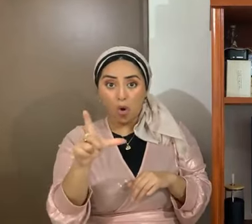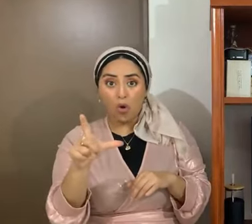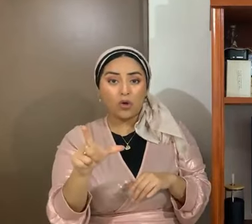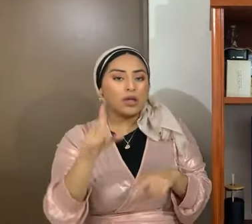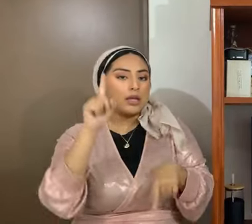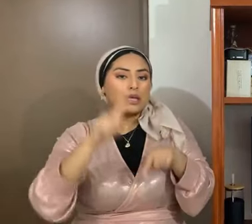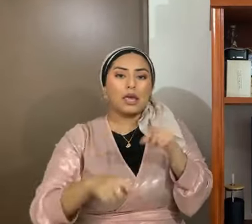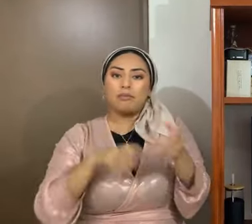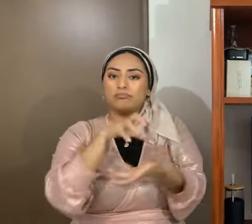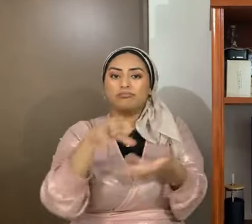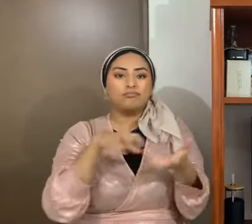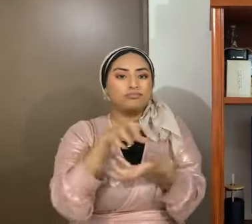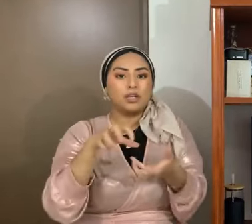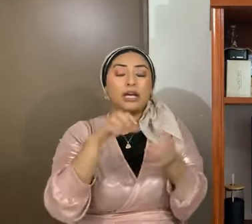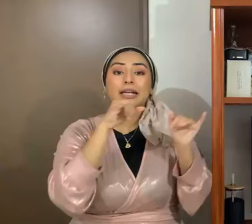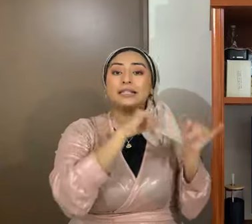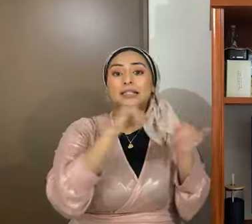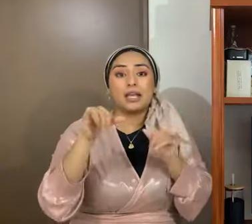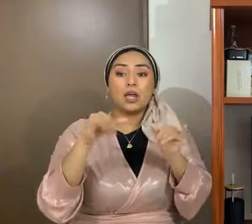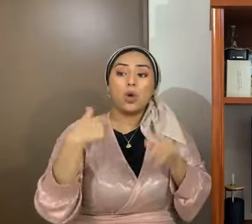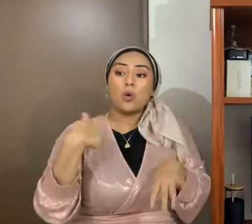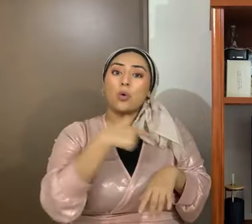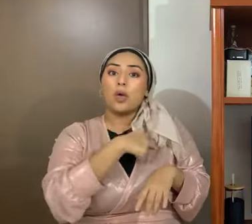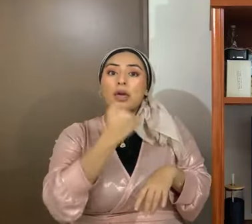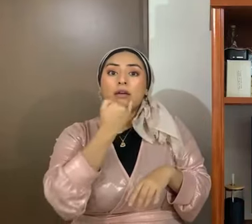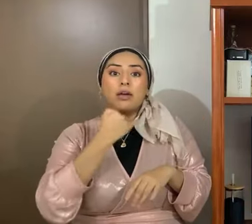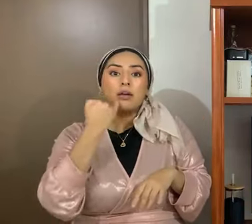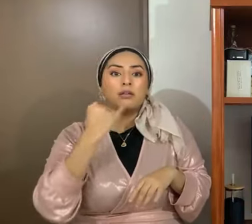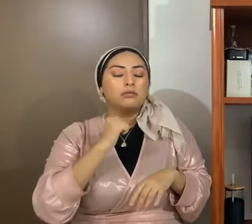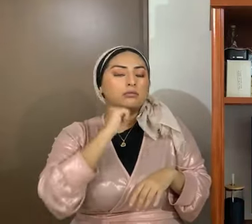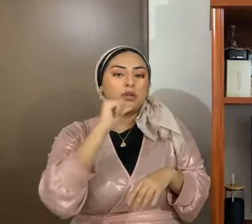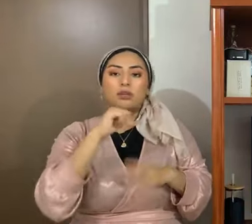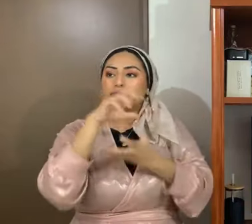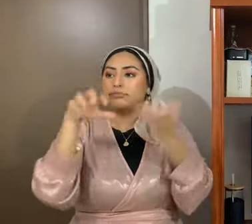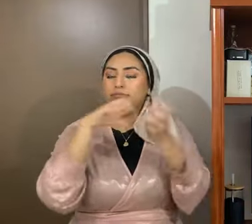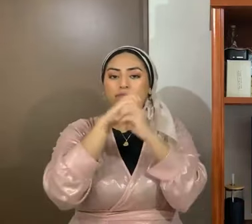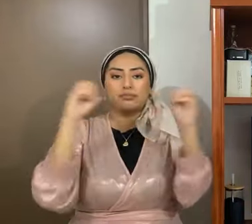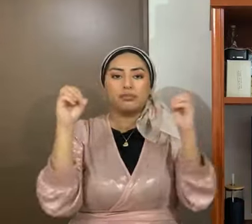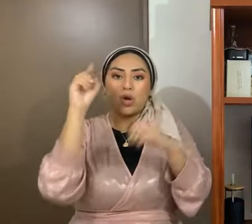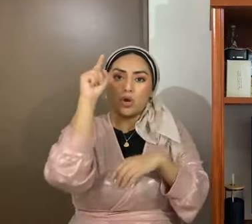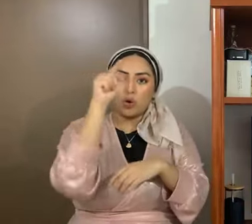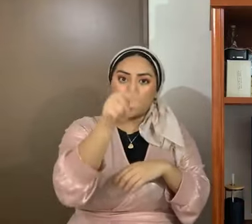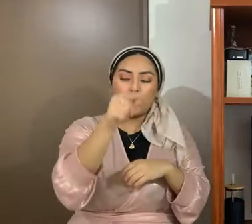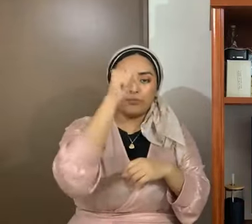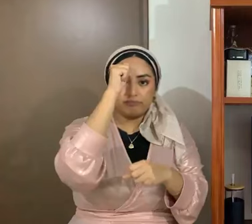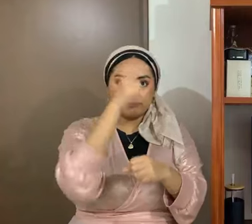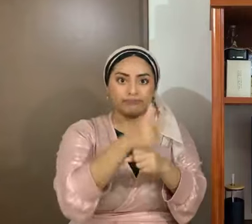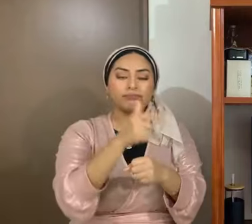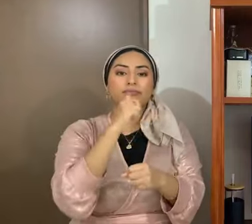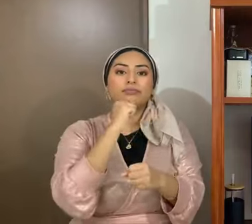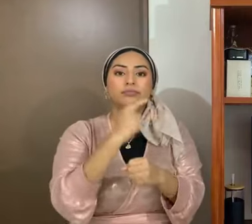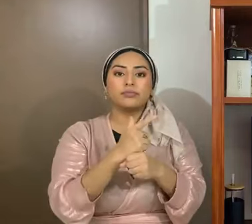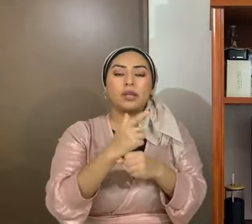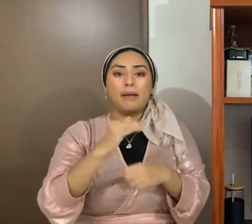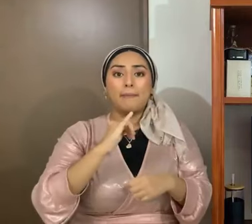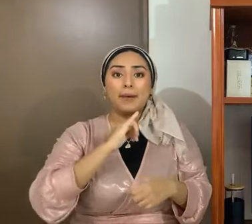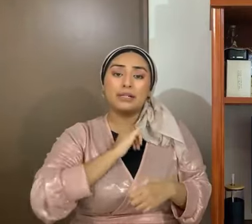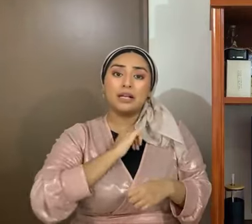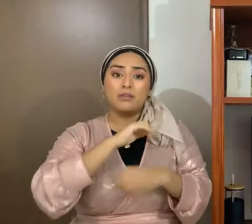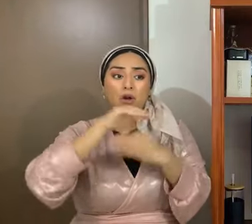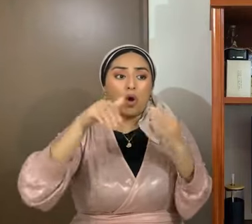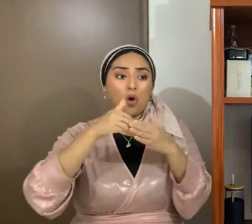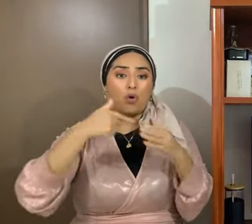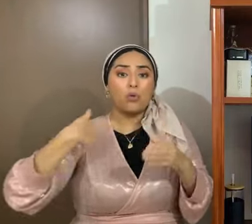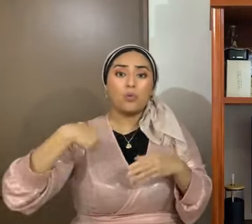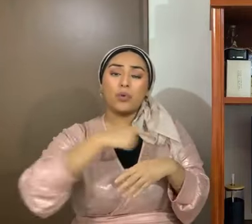olivo no se mezcla, así Israel tampoco se tiene que mezclar. Ustedes, hermanos y hermanas, un servidor y todos los